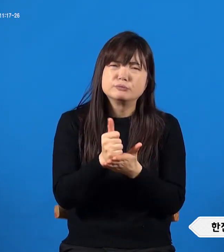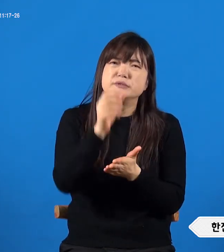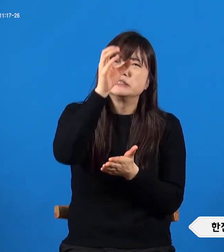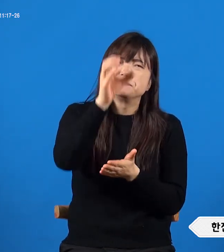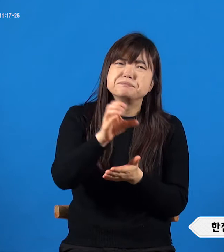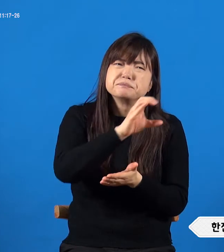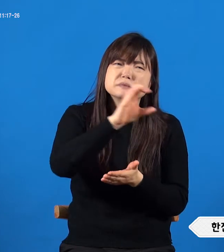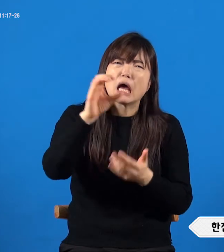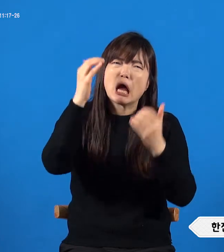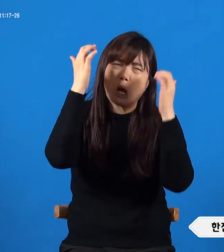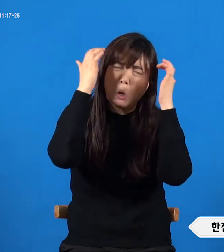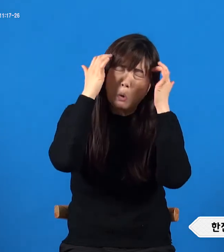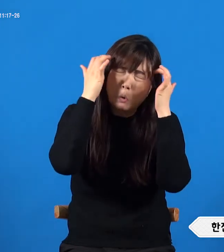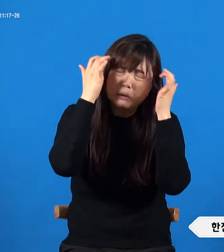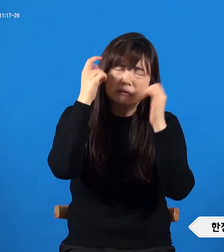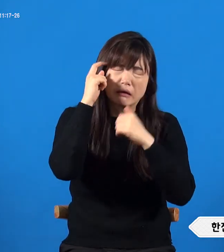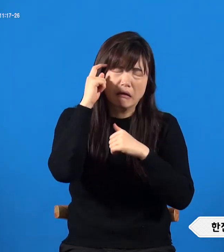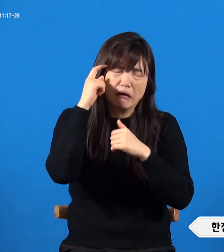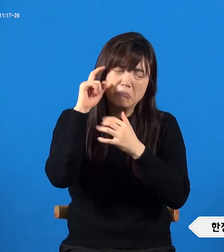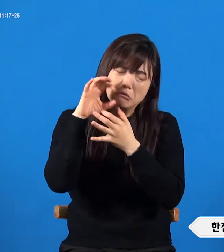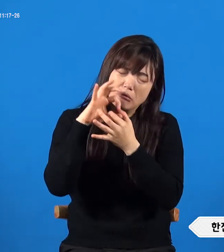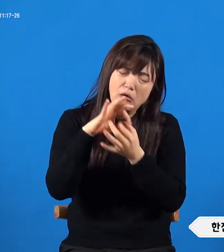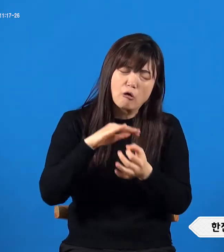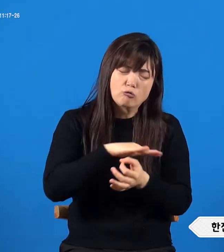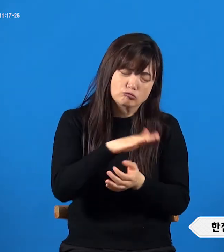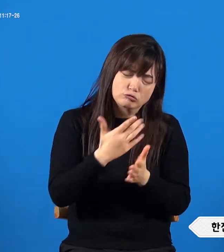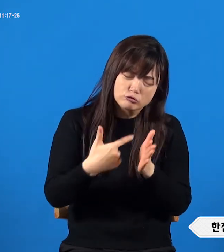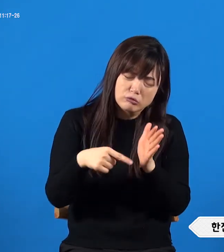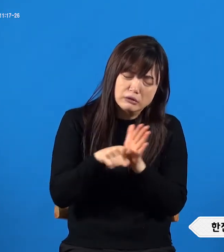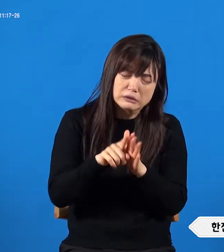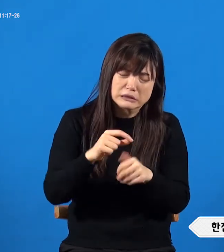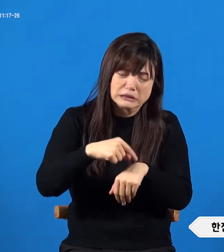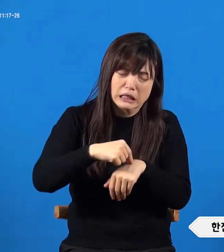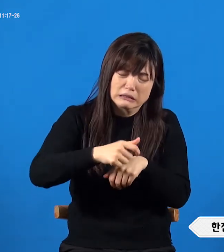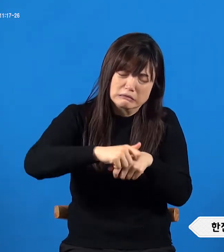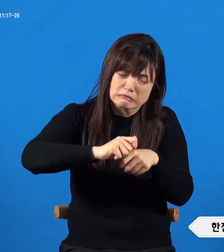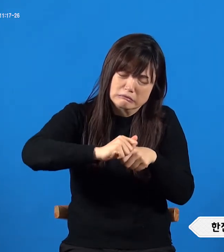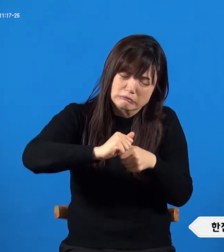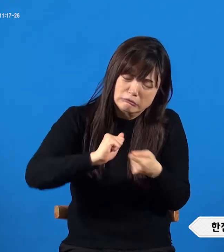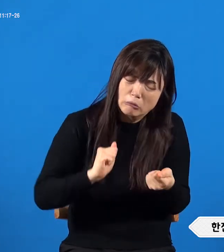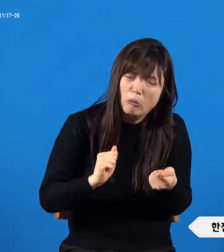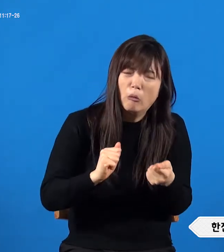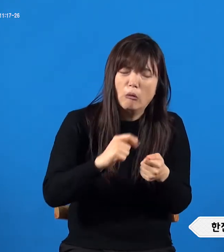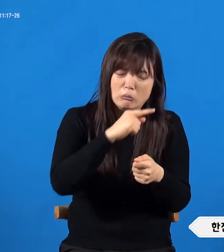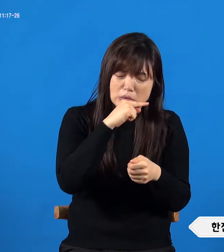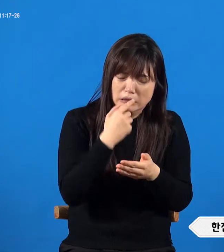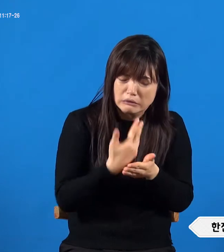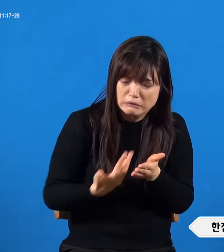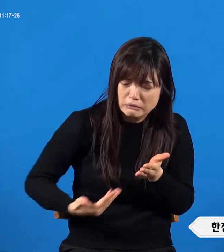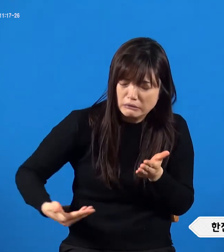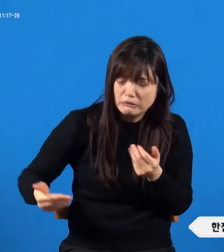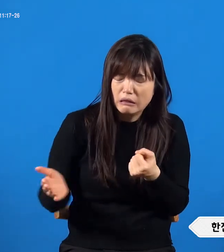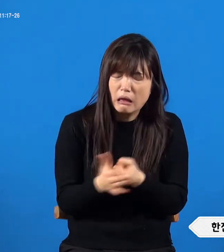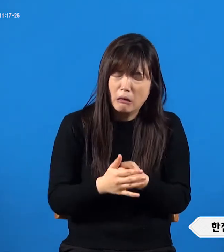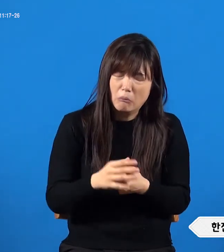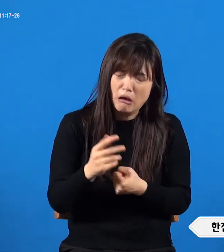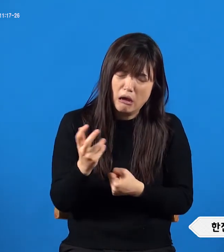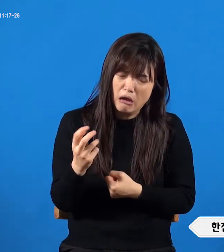예수님 그 십자가 고난을 생각하면서 우리를 위해서 살찢고 피 흘리셨습니까? 주님